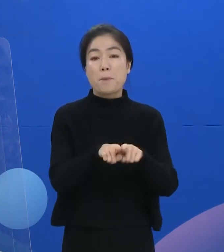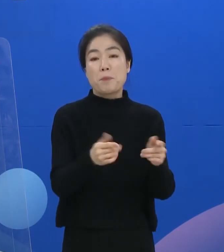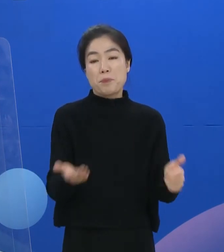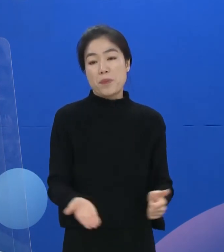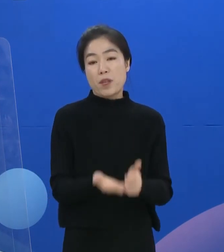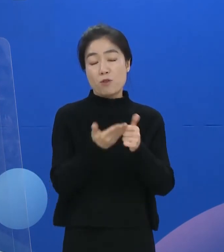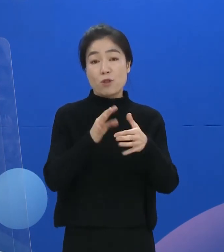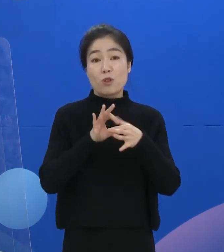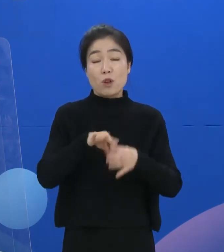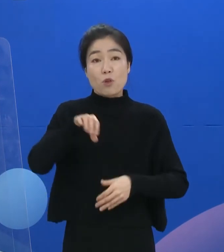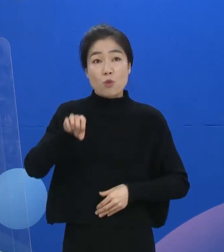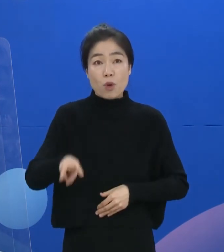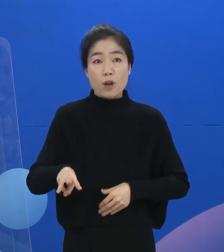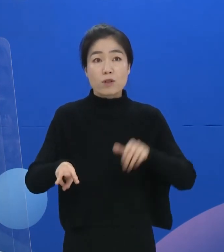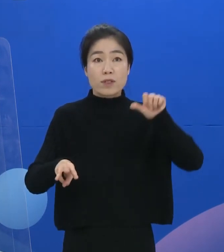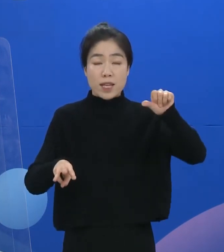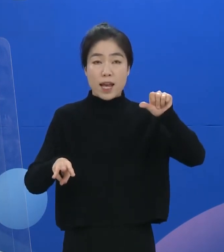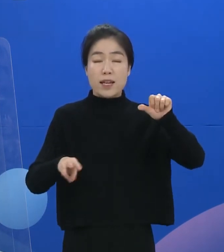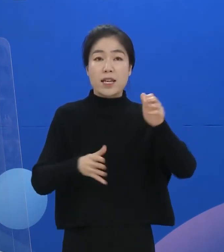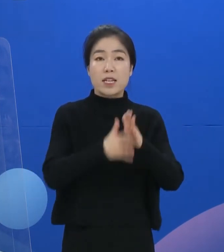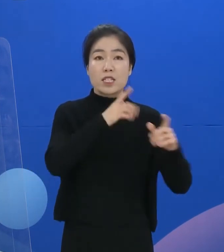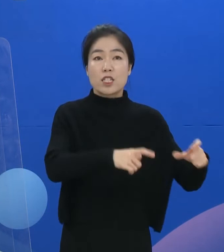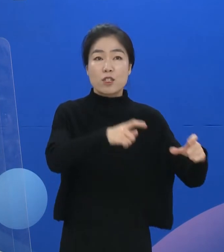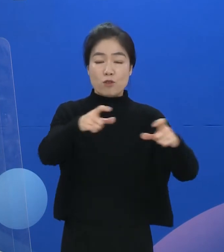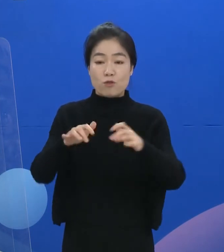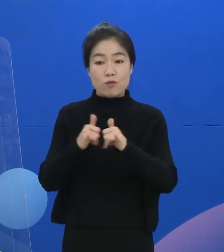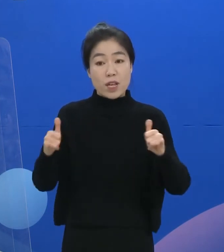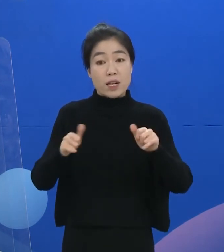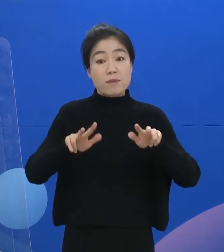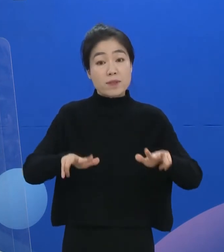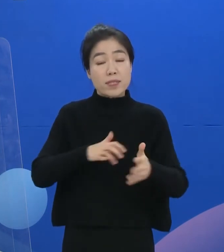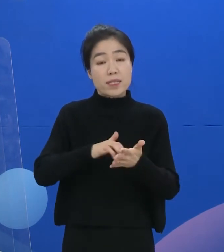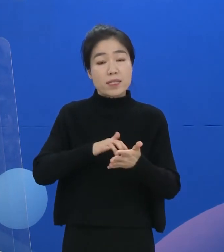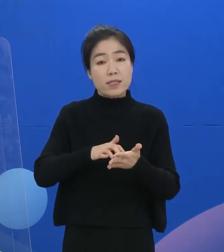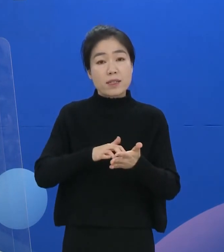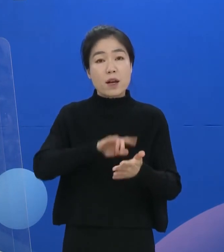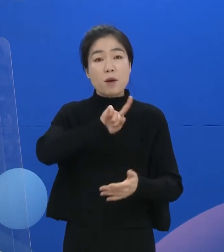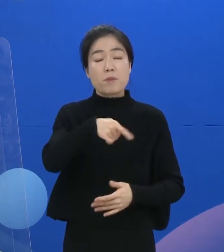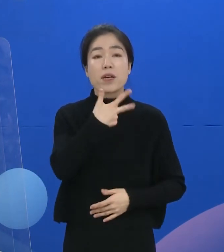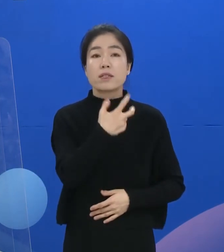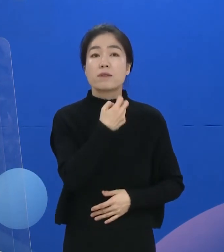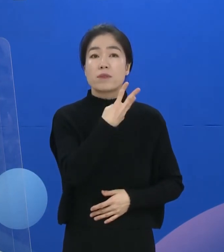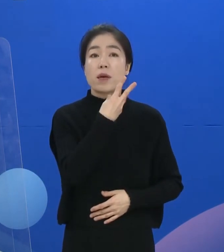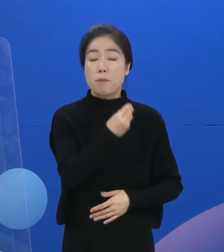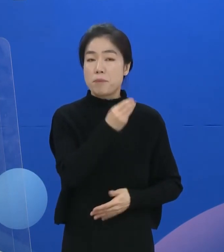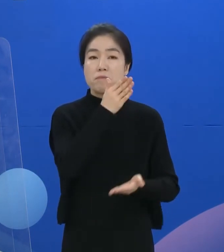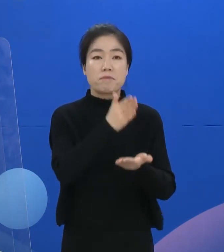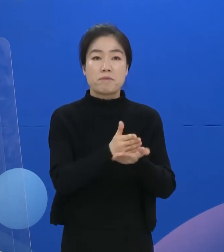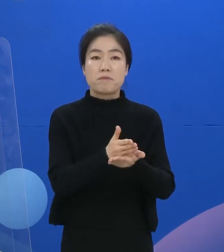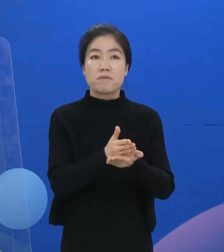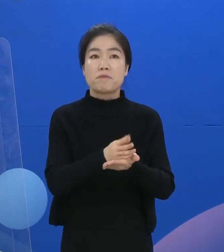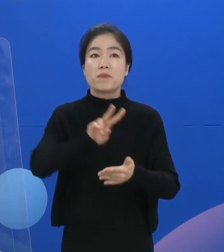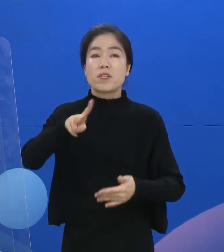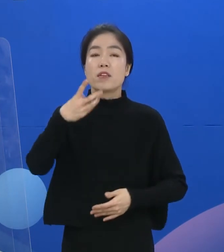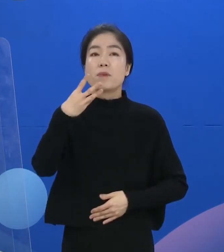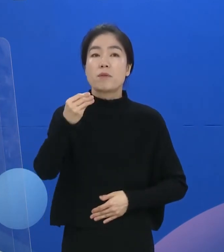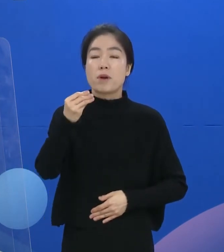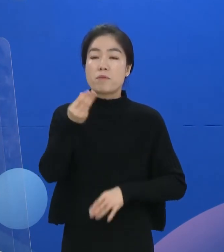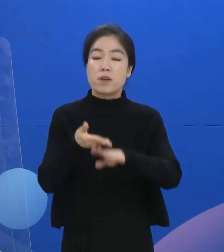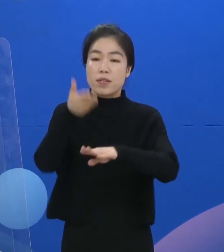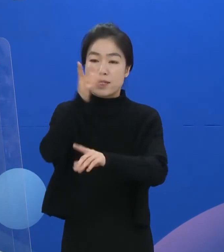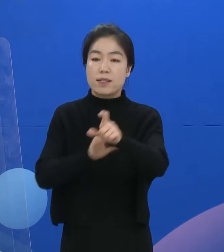첨단의료 문화콘텐츠 등 미래신산업 공동 육성을 통해 강좌 오게